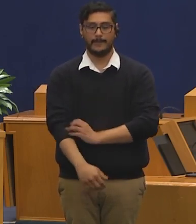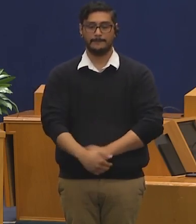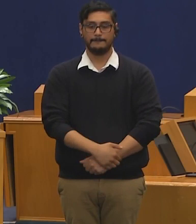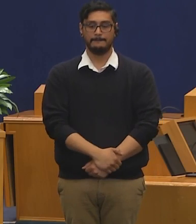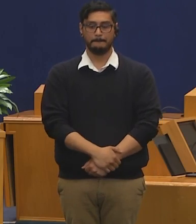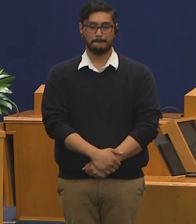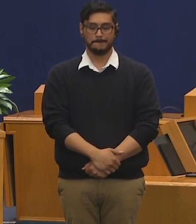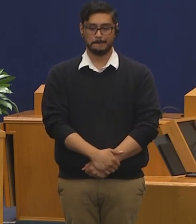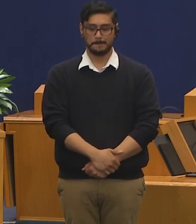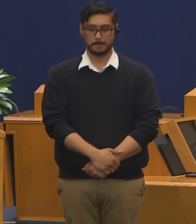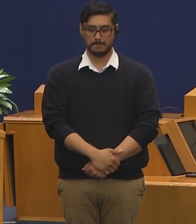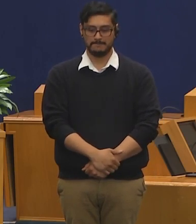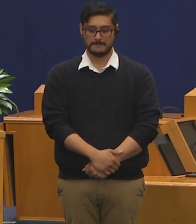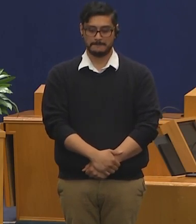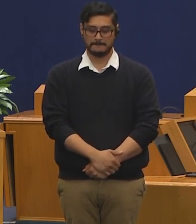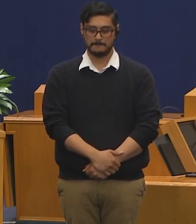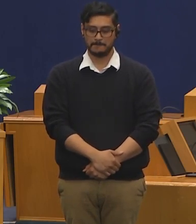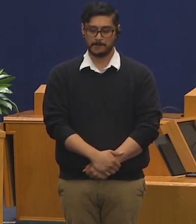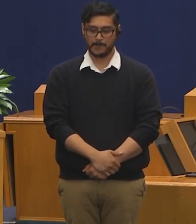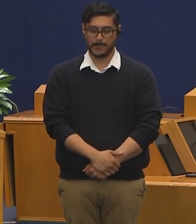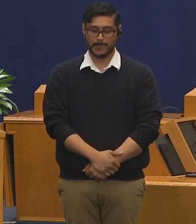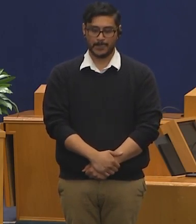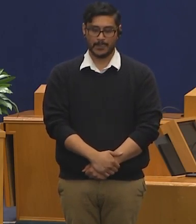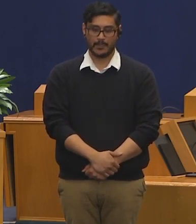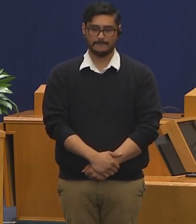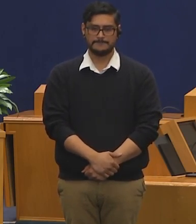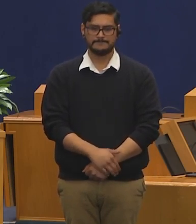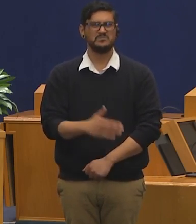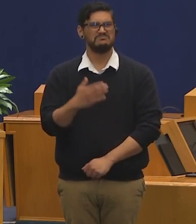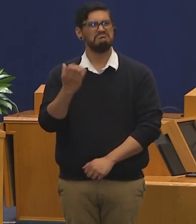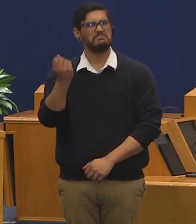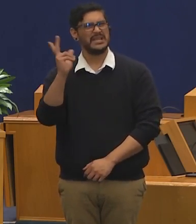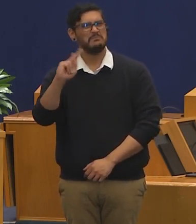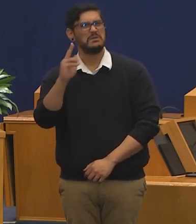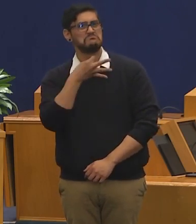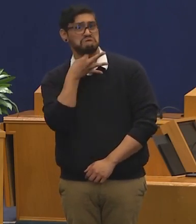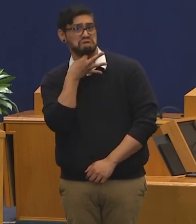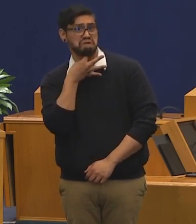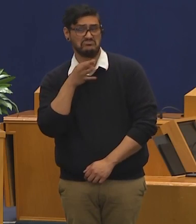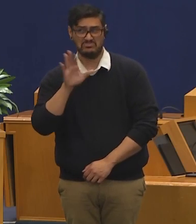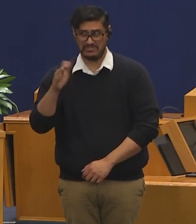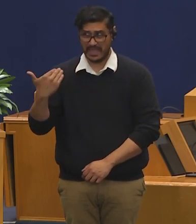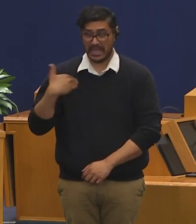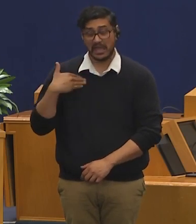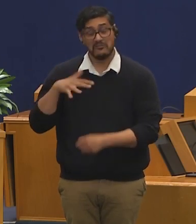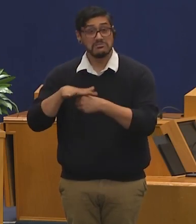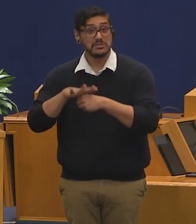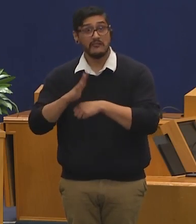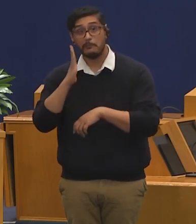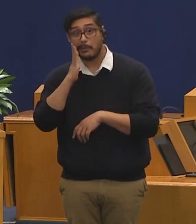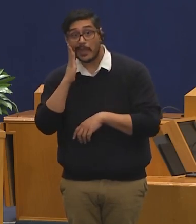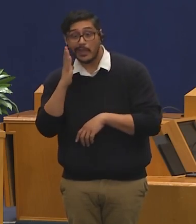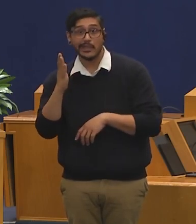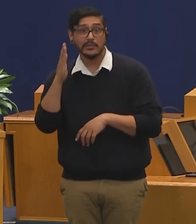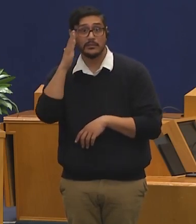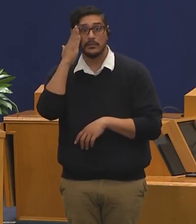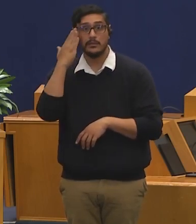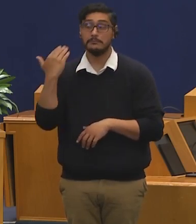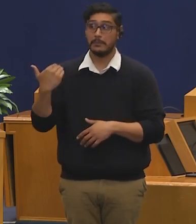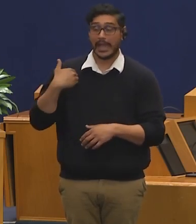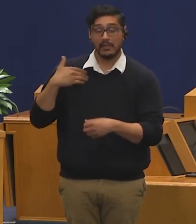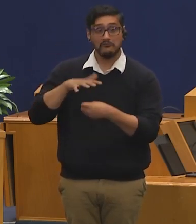Sé que hay muchas preguntas sobre si tenemos suficientes camas, si tenemos suficientes camas de cuidado